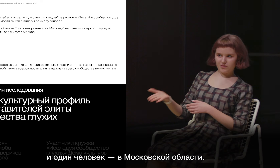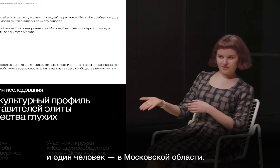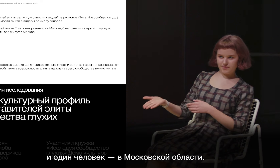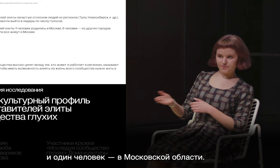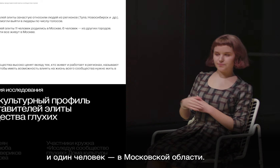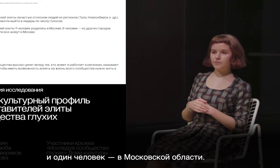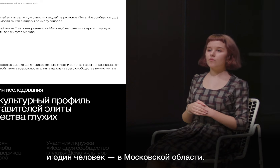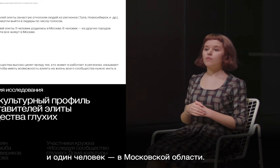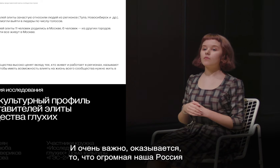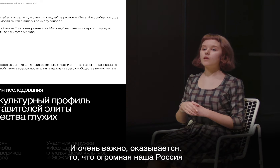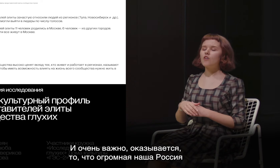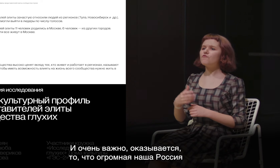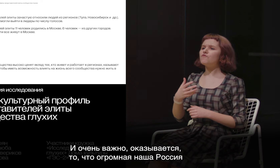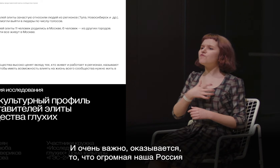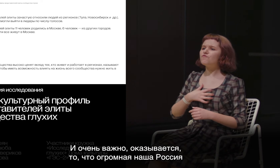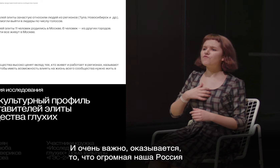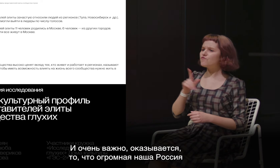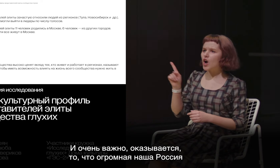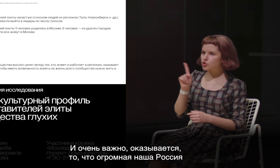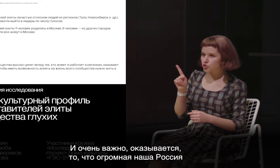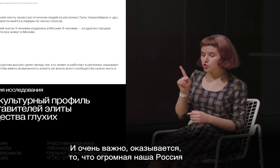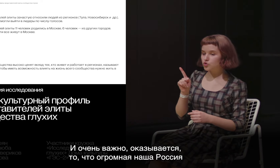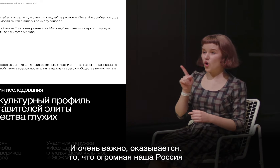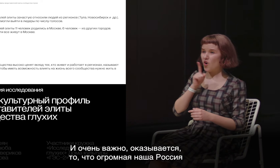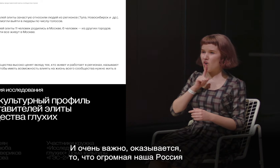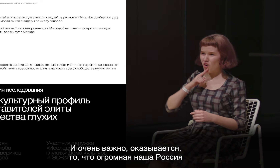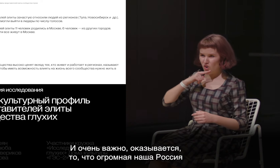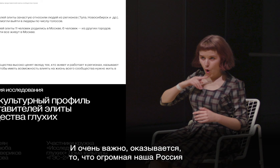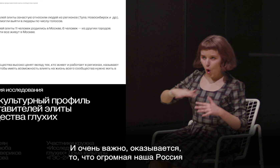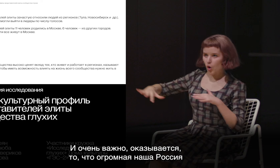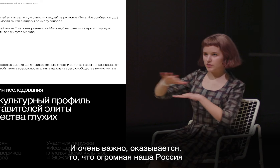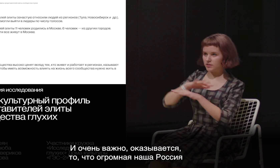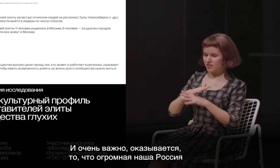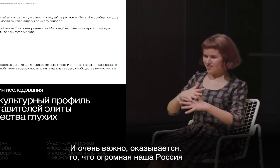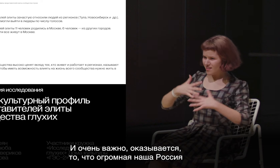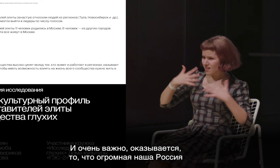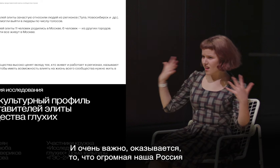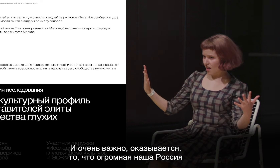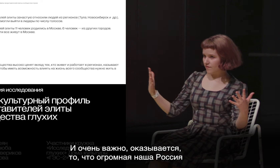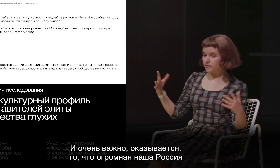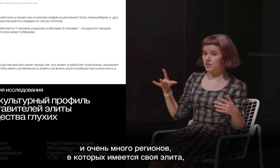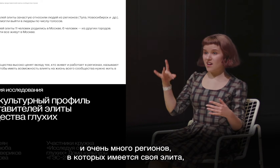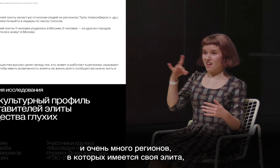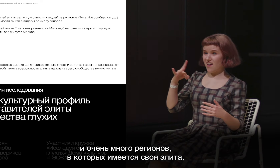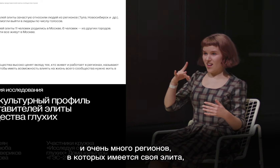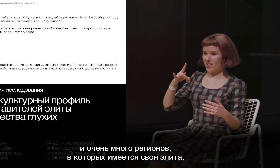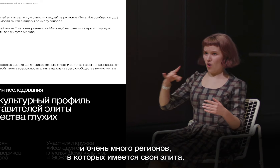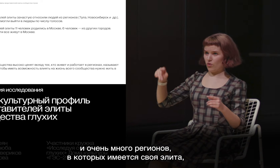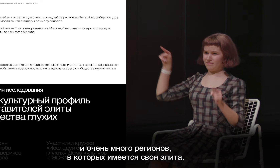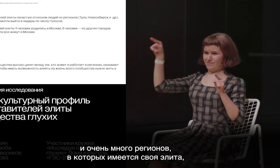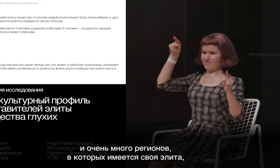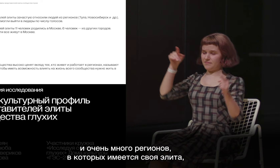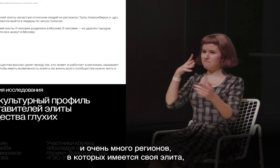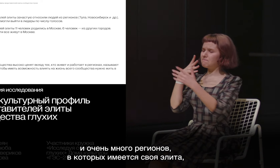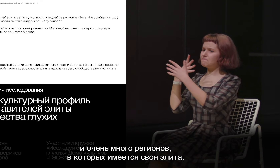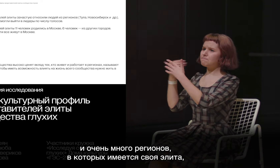один человек живет в Московской области. И очень важно оказывается то, что огромная наша Россия и очень